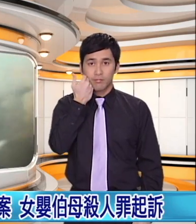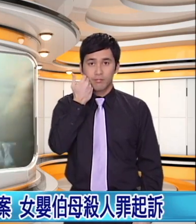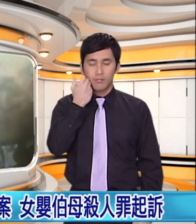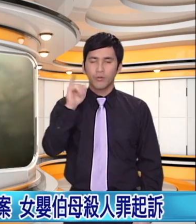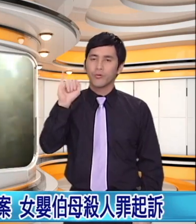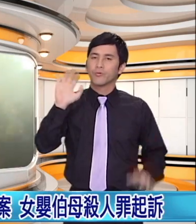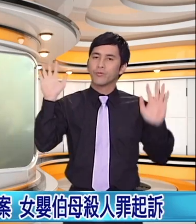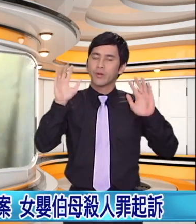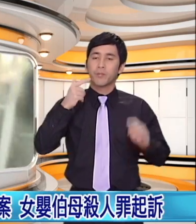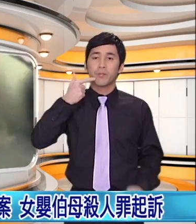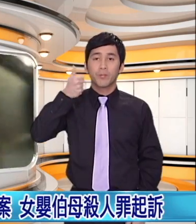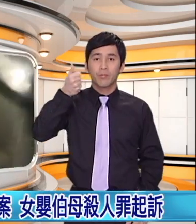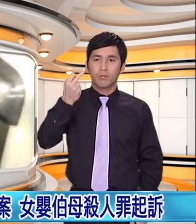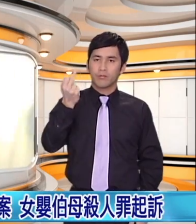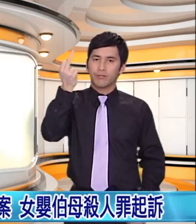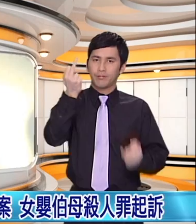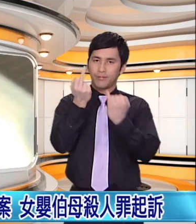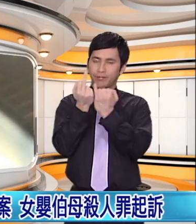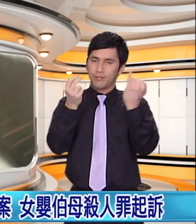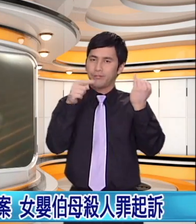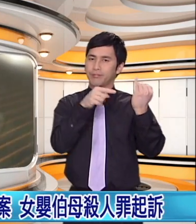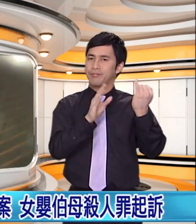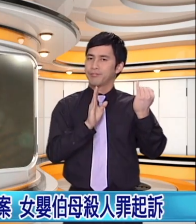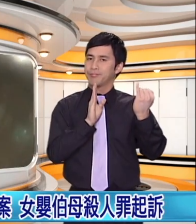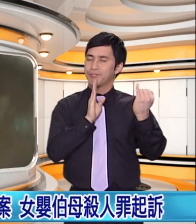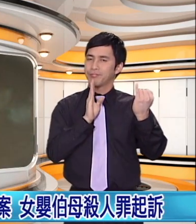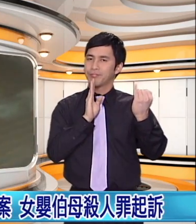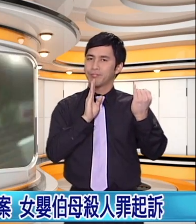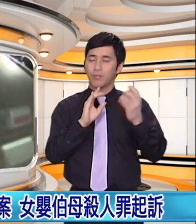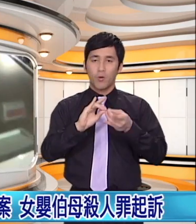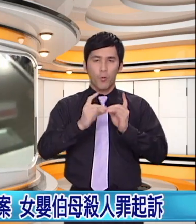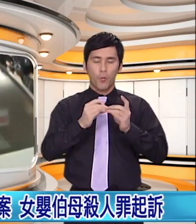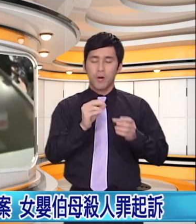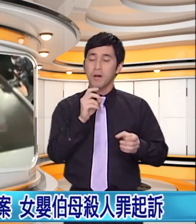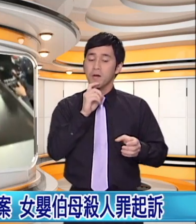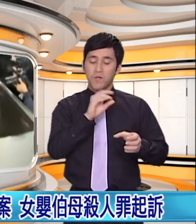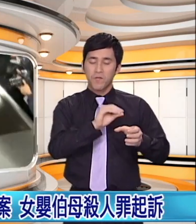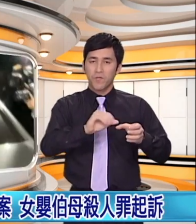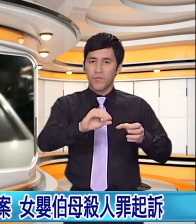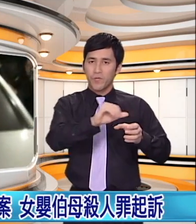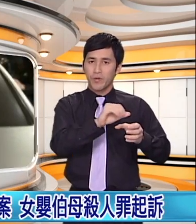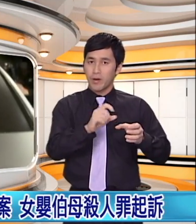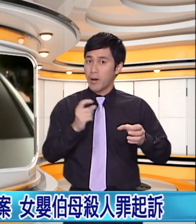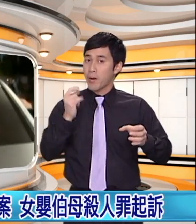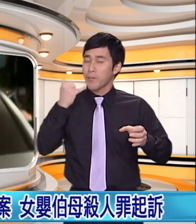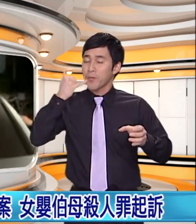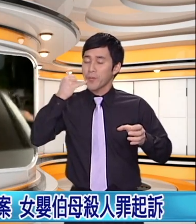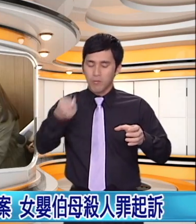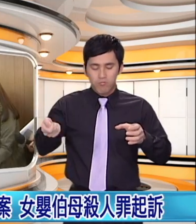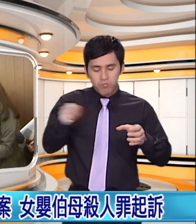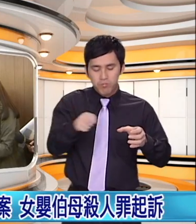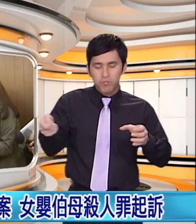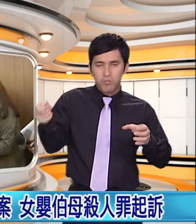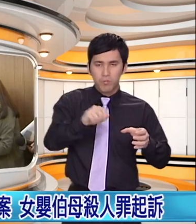周雅婷一個人犯案她故意在奶粉中參入了鹽巴害死侄女